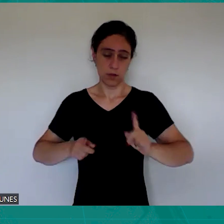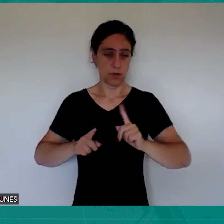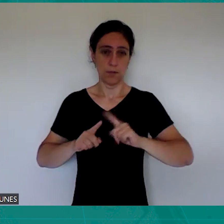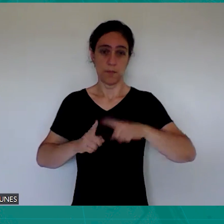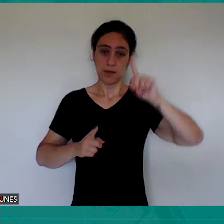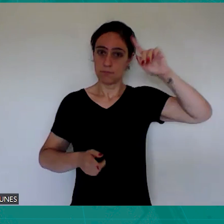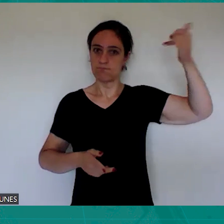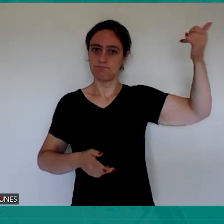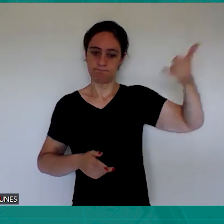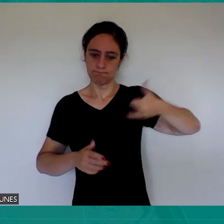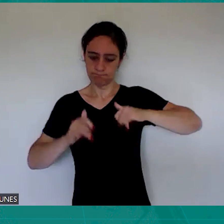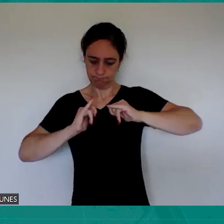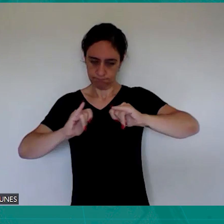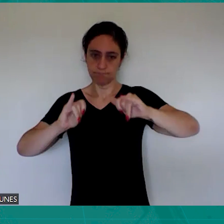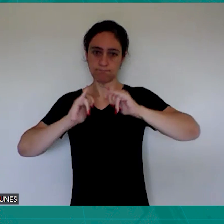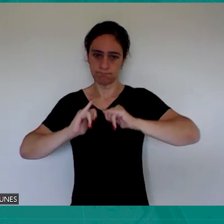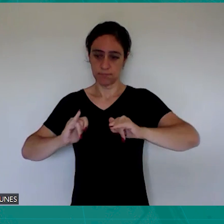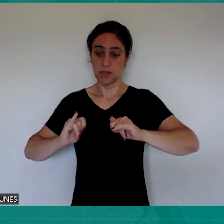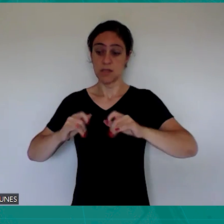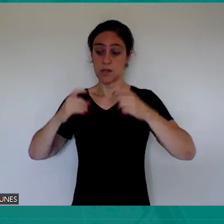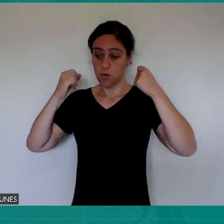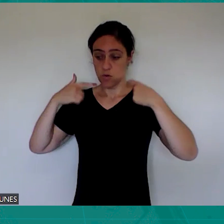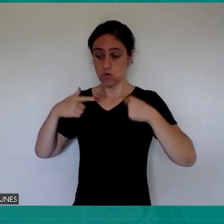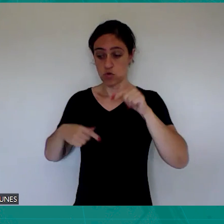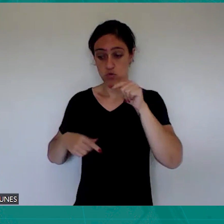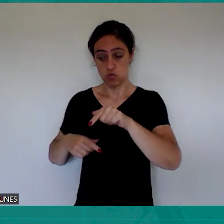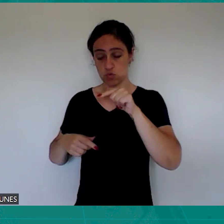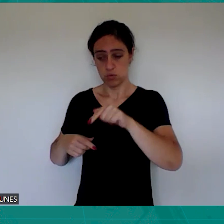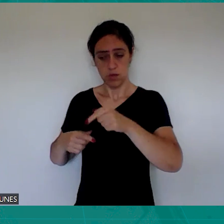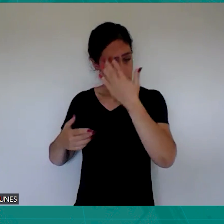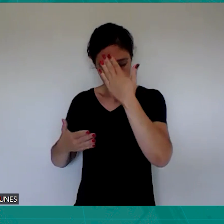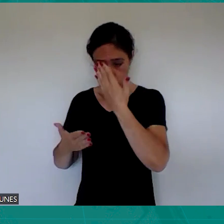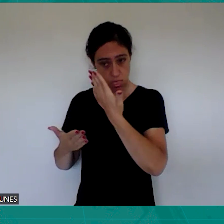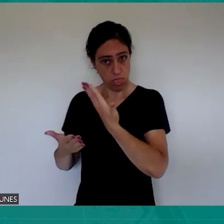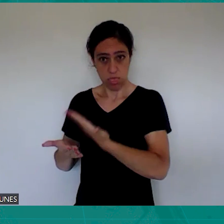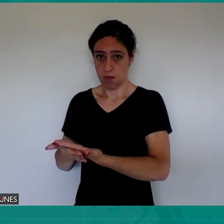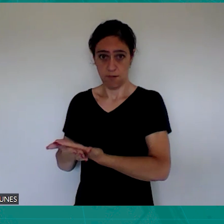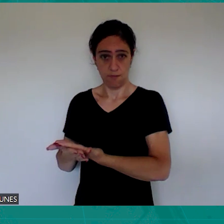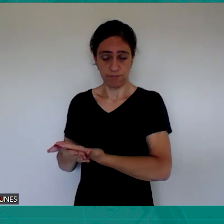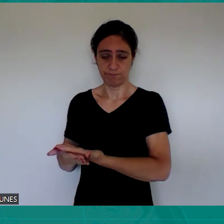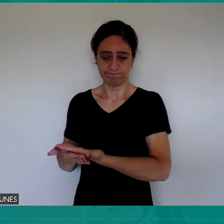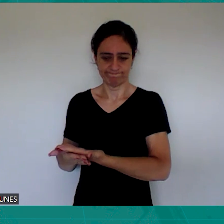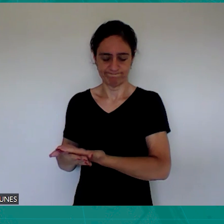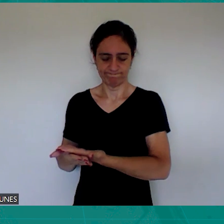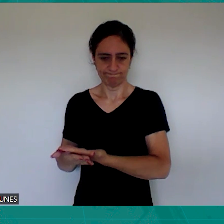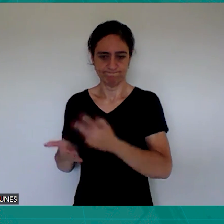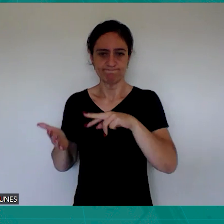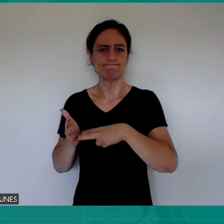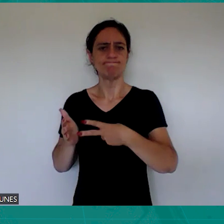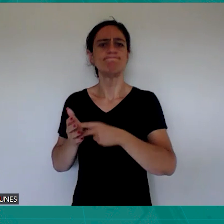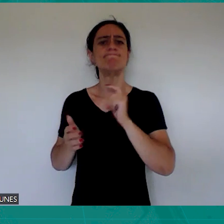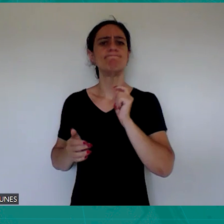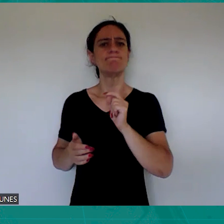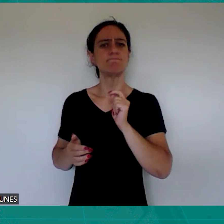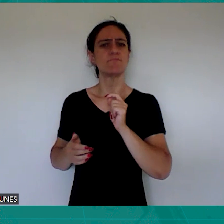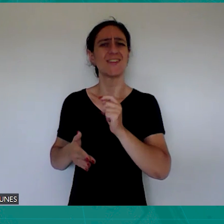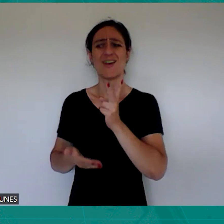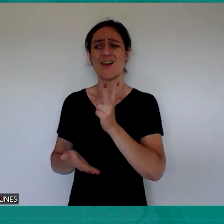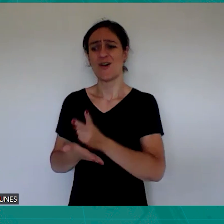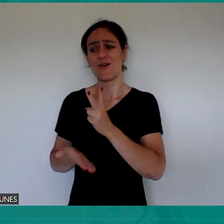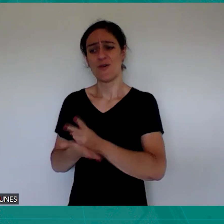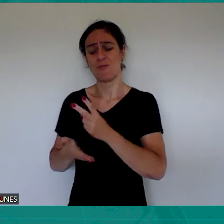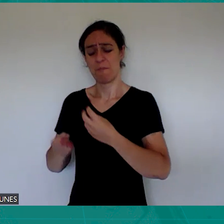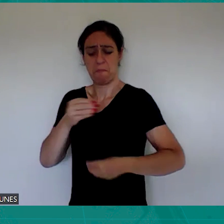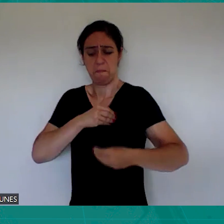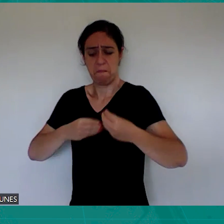eles rejeitarem essa palavra, não crendo na palavra, na verdade, eles vão continuar nos seus pecados,